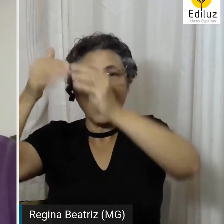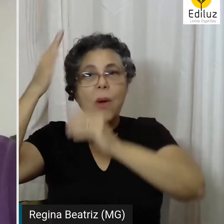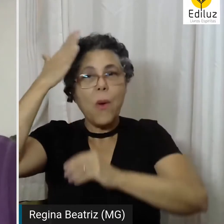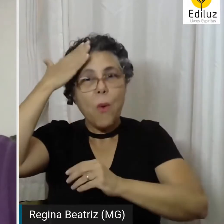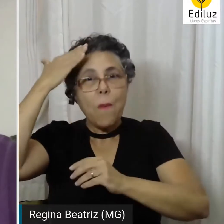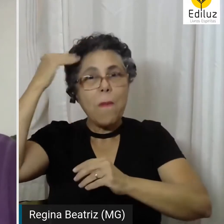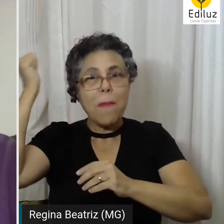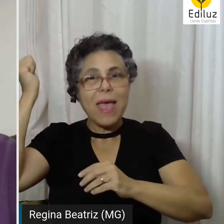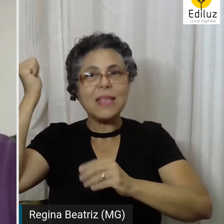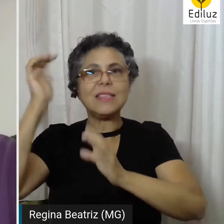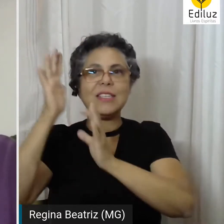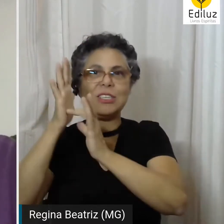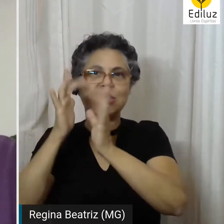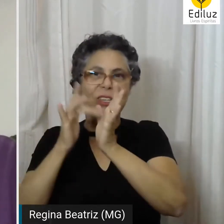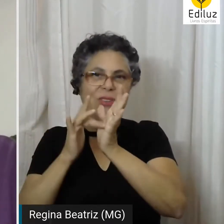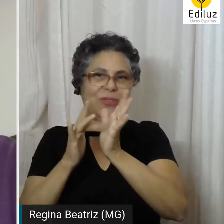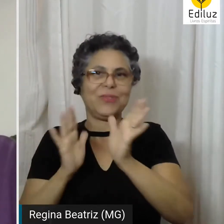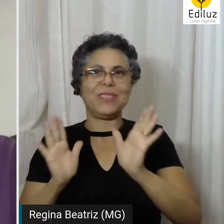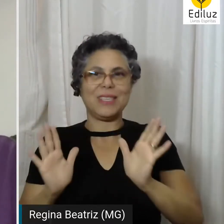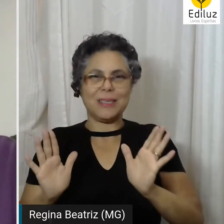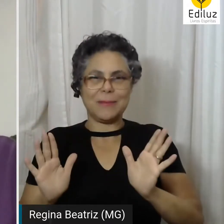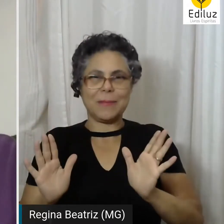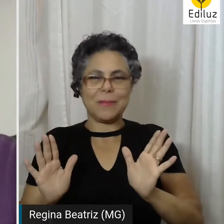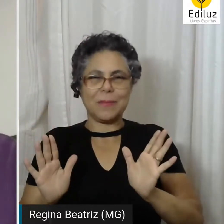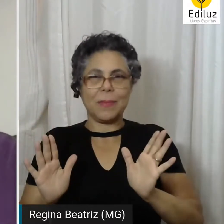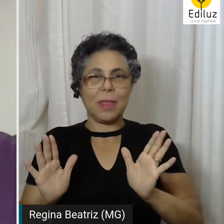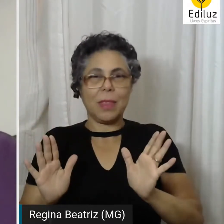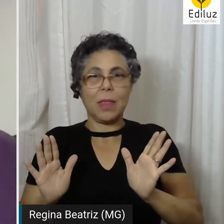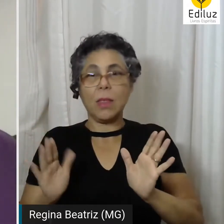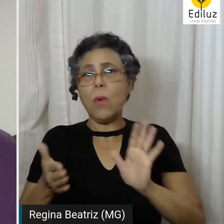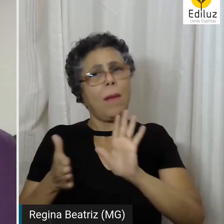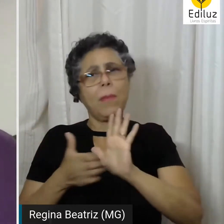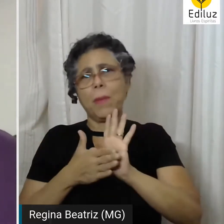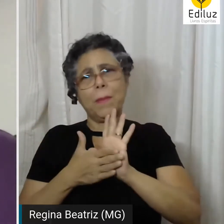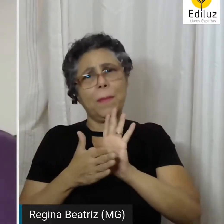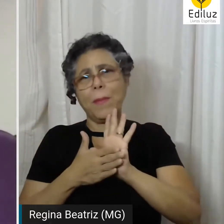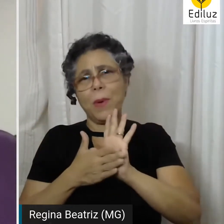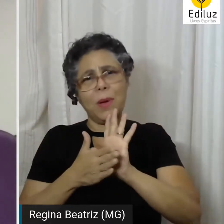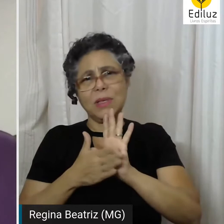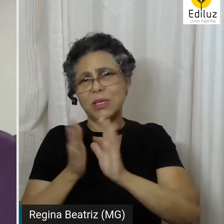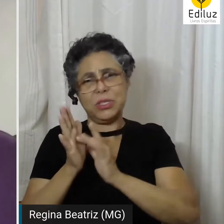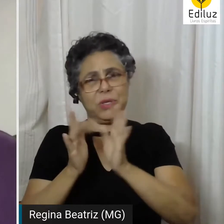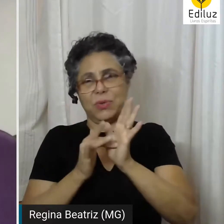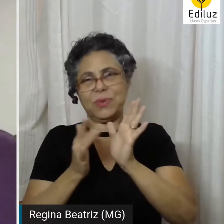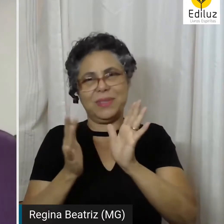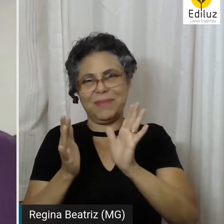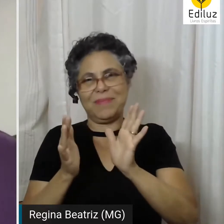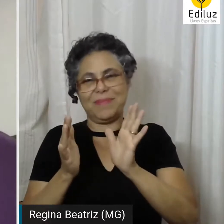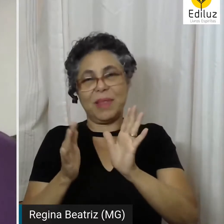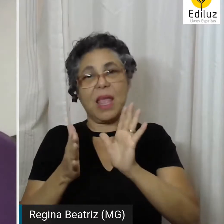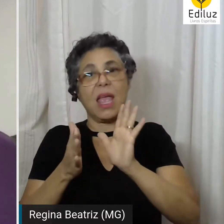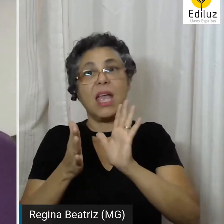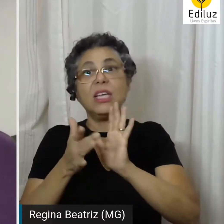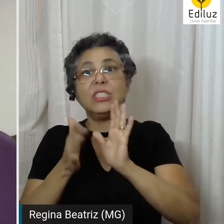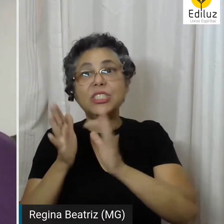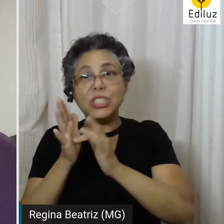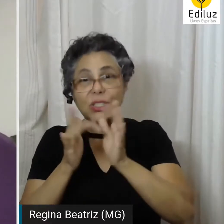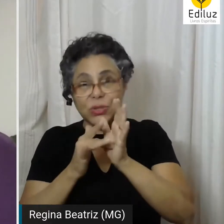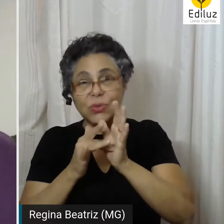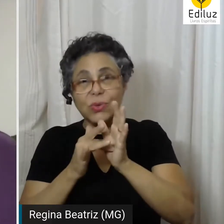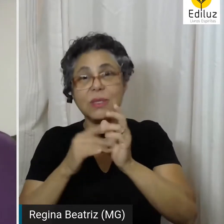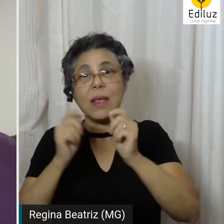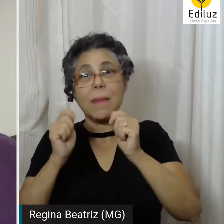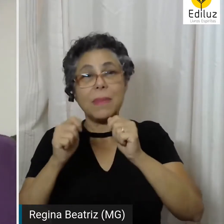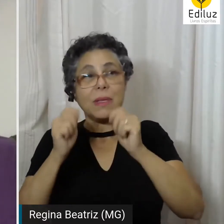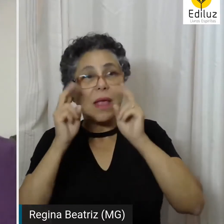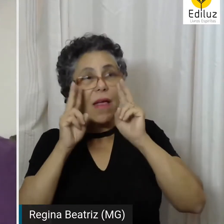isso. Não é a proposta. Jesus não deve ser visto como